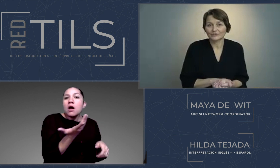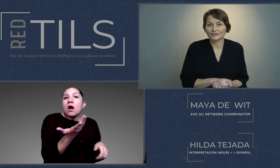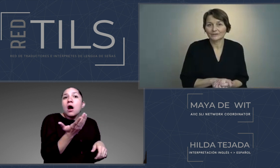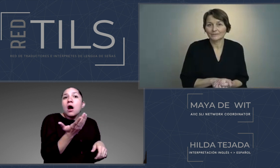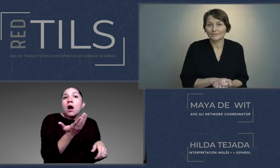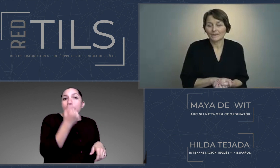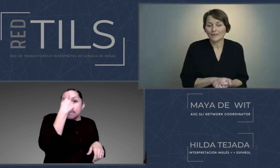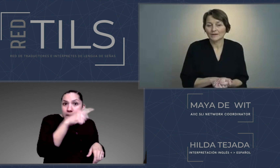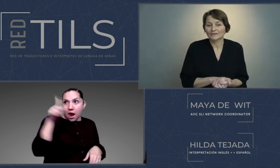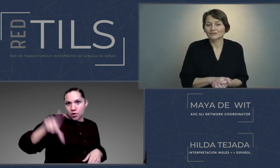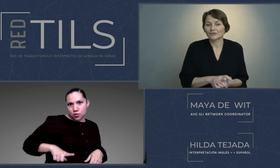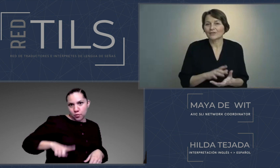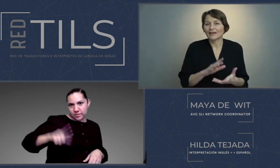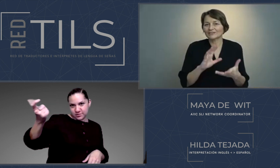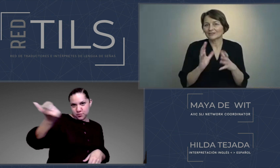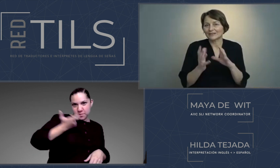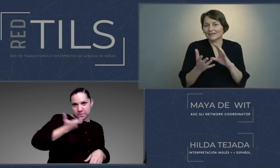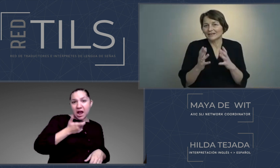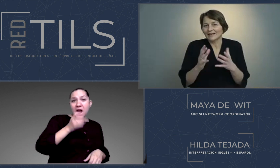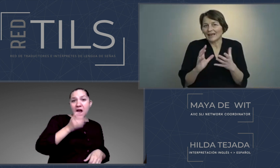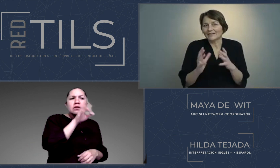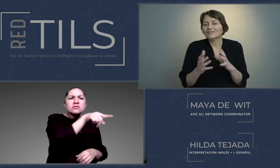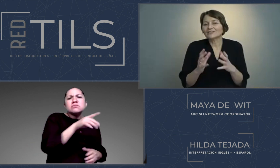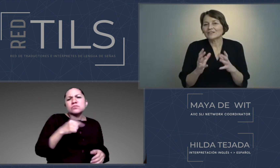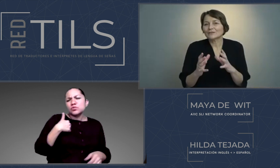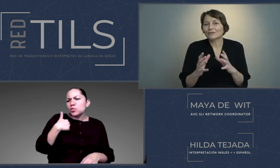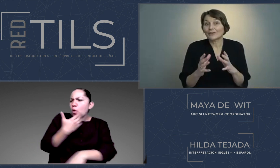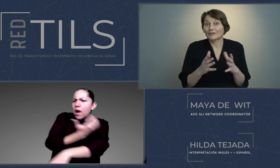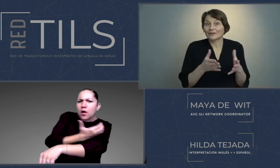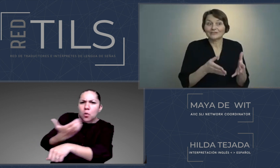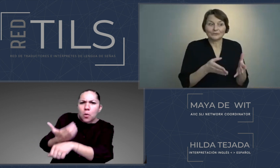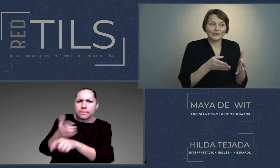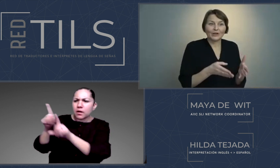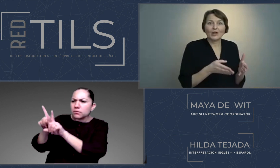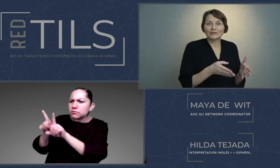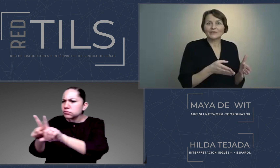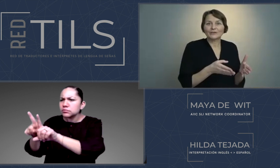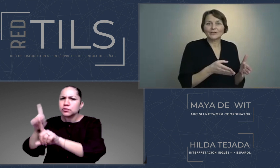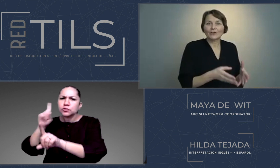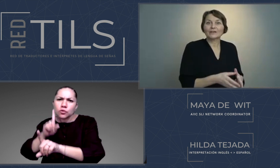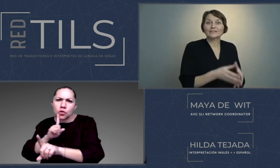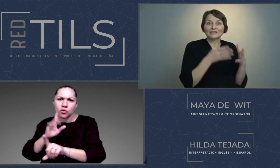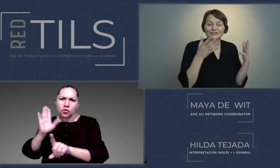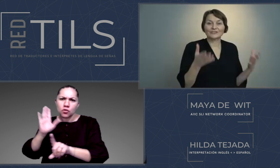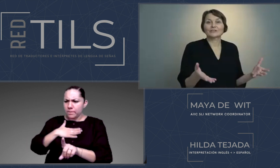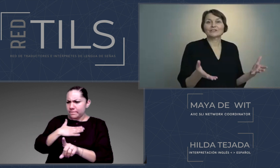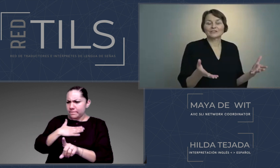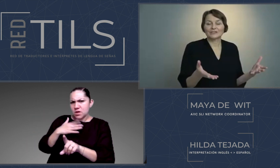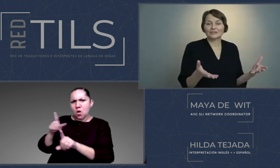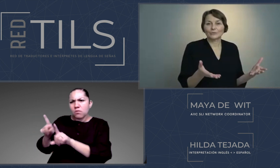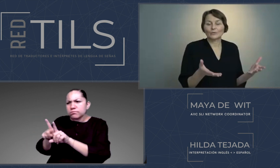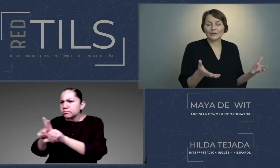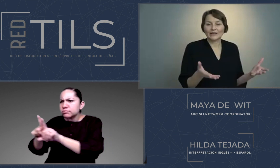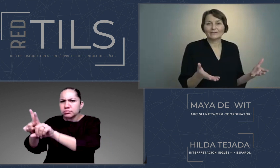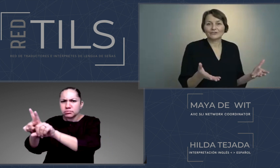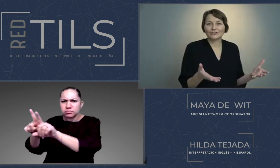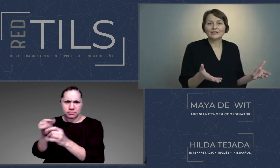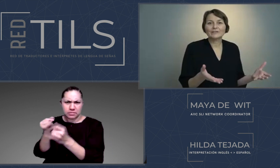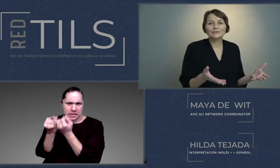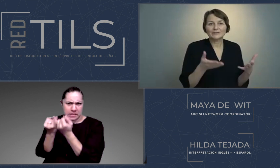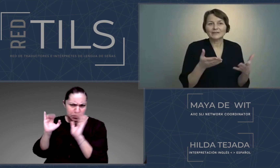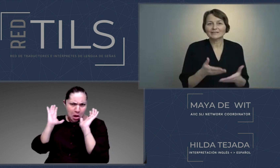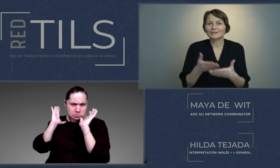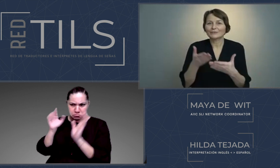o en conferencias. Siempre es el gobierno quien paga los servicios. Y eso es difícil. O sea, nosotros